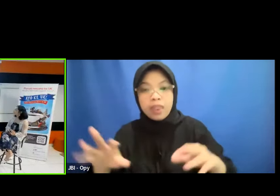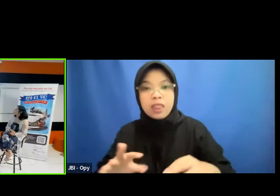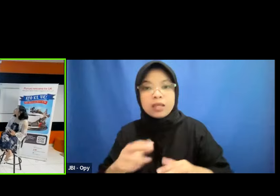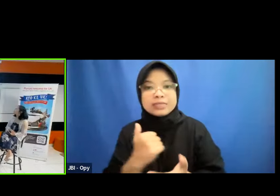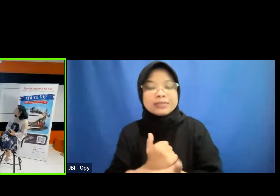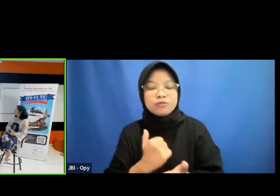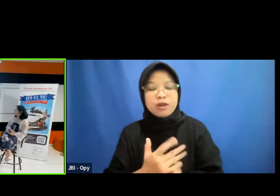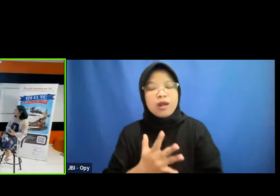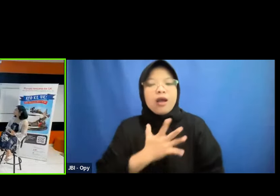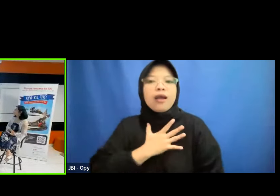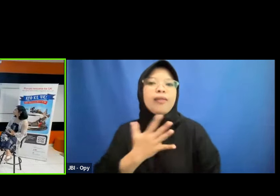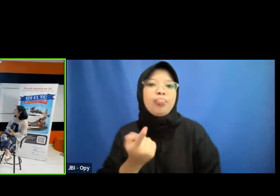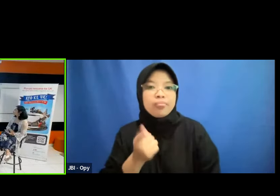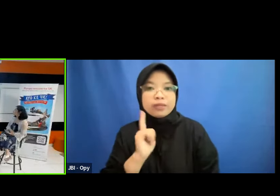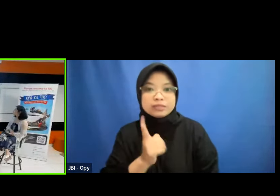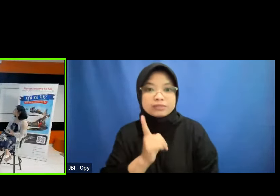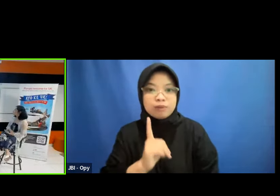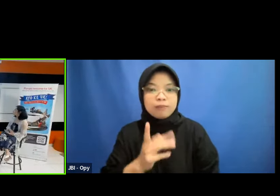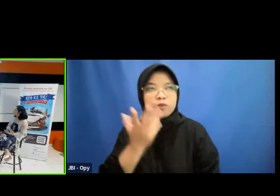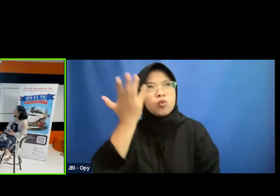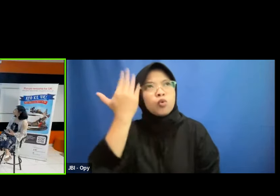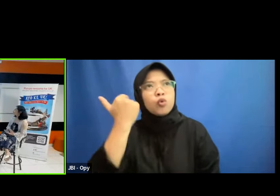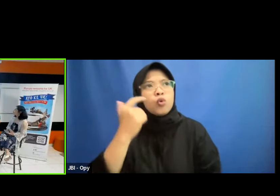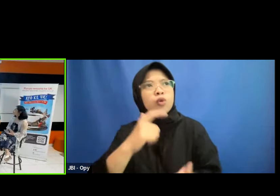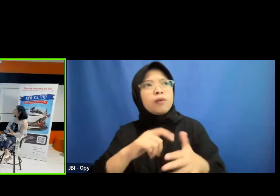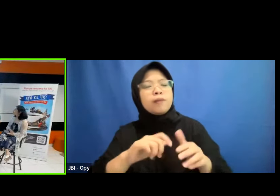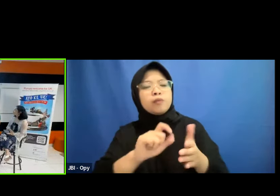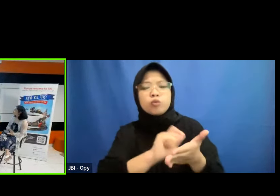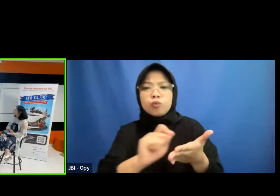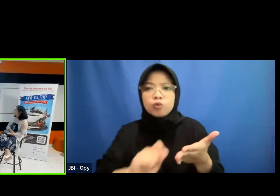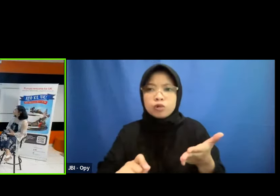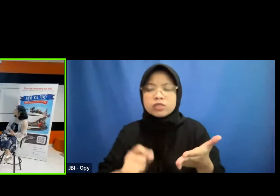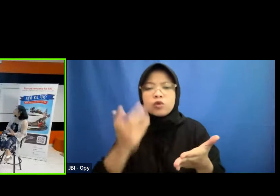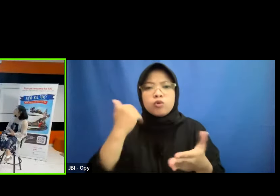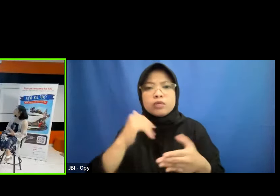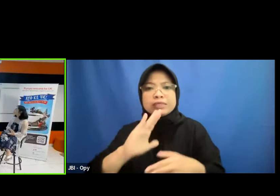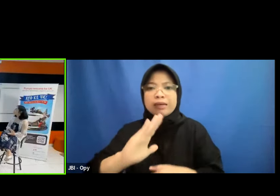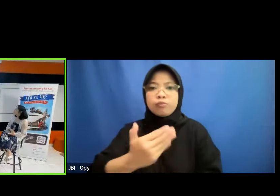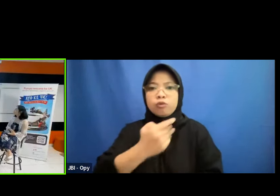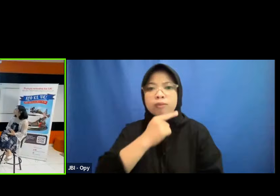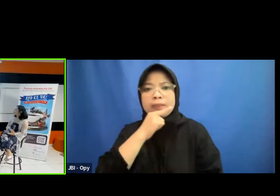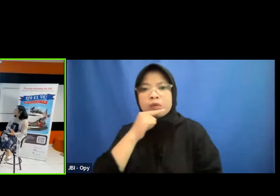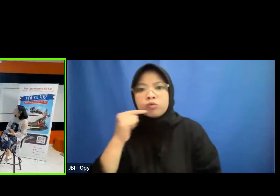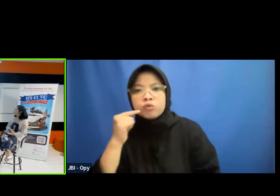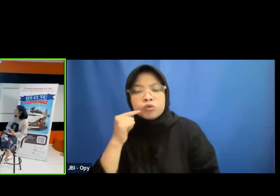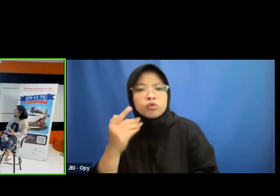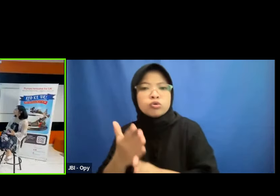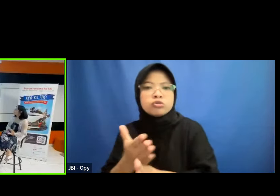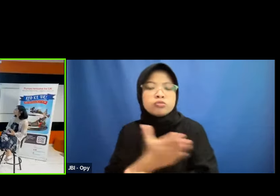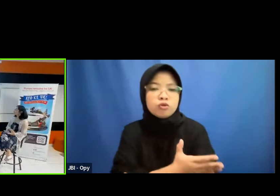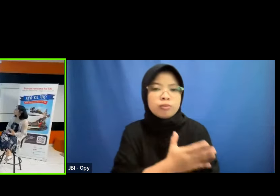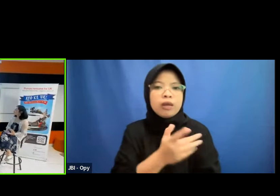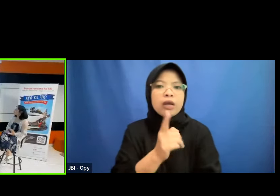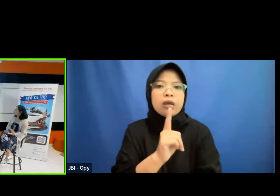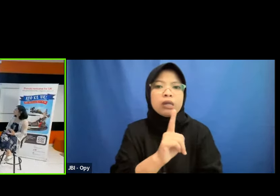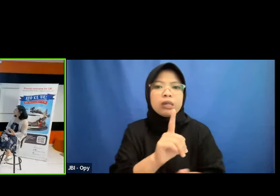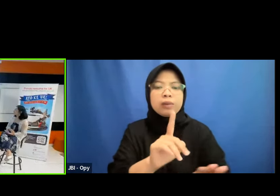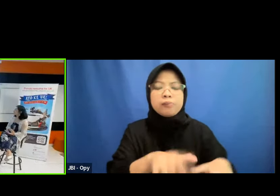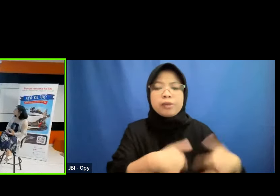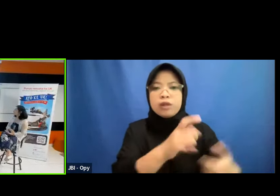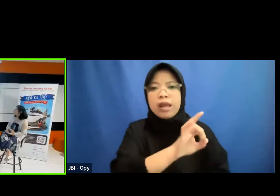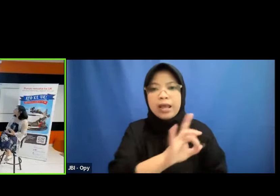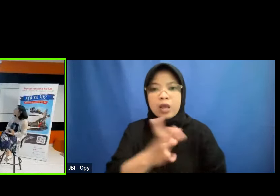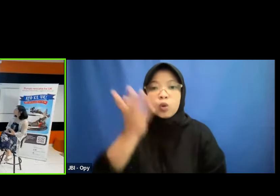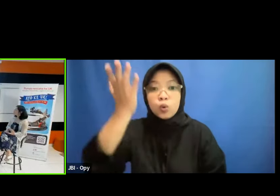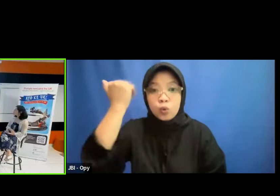Enggak nyangka sama sekali soalnya waktu zamanku itu yang Los tu diumumin 1 minggu setelah yang direject kan jadi waktu itu banyak